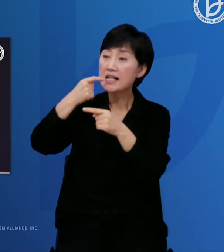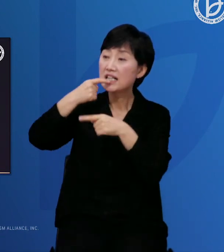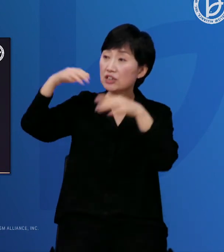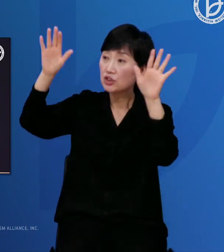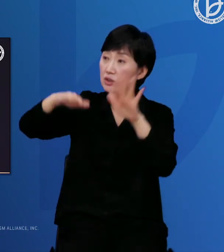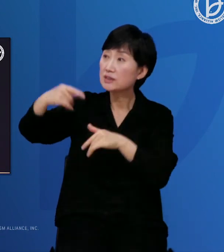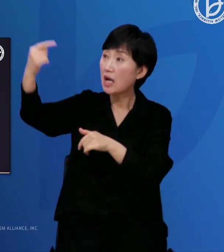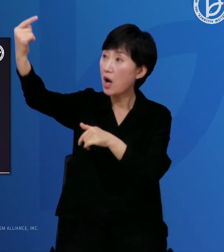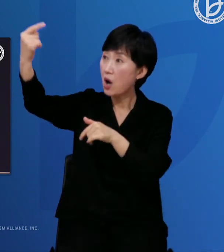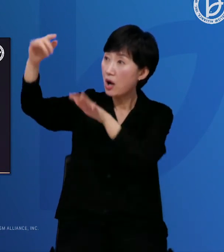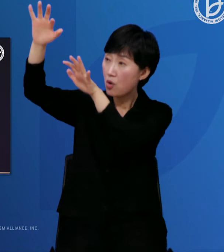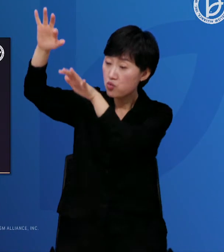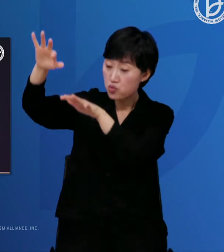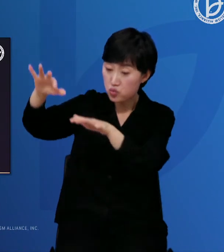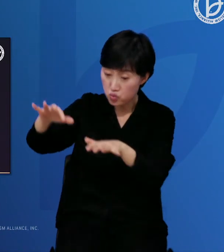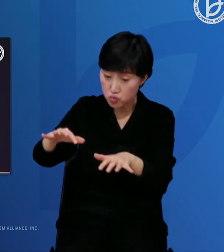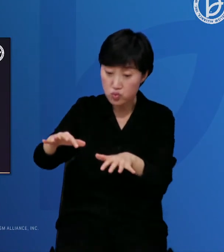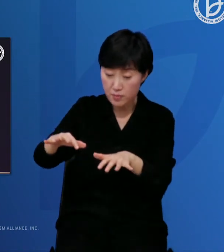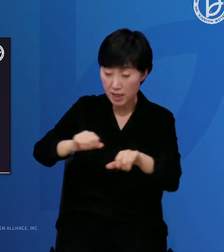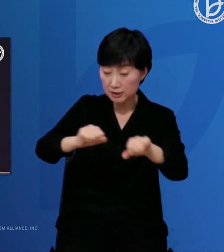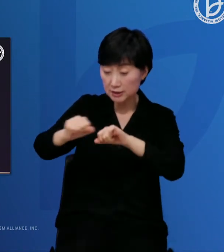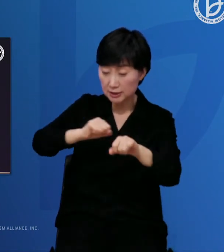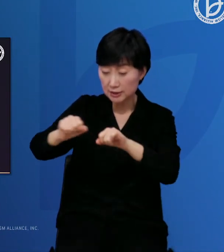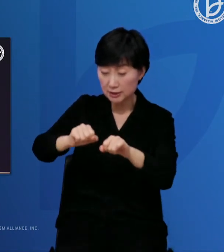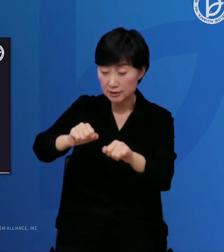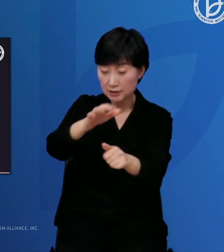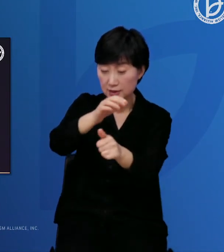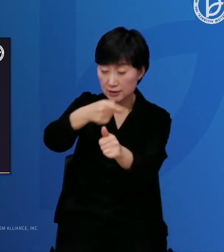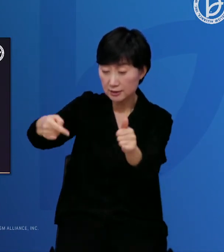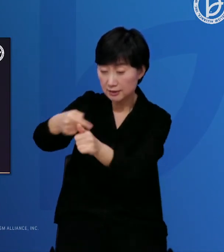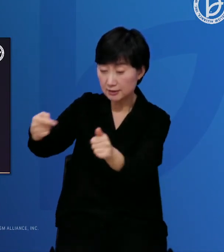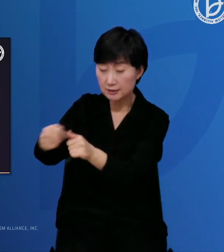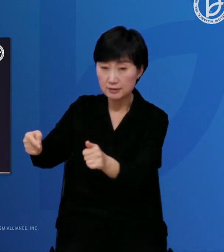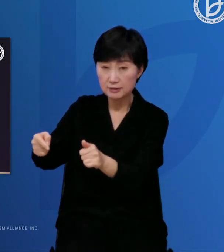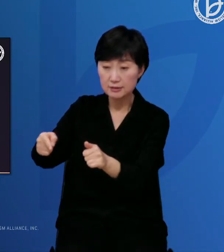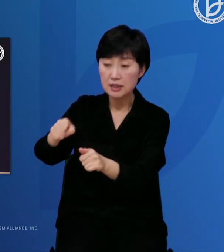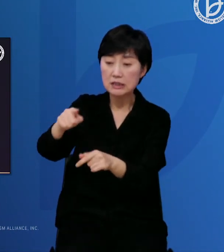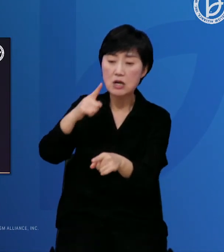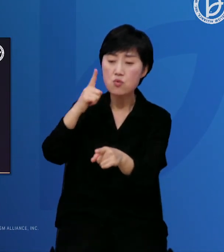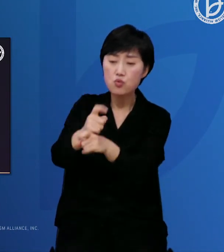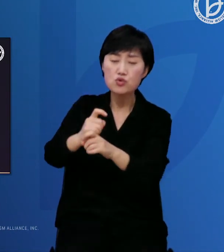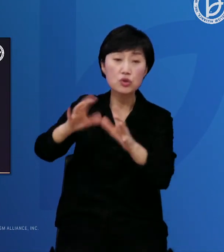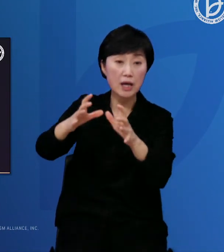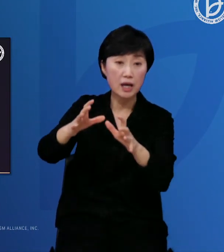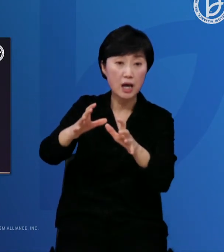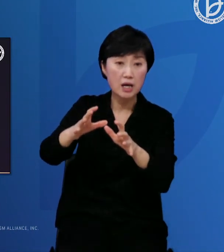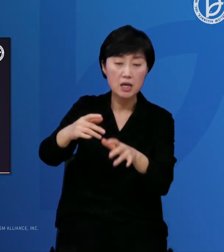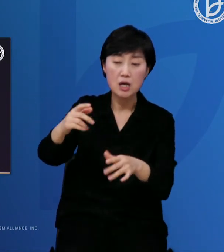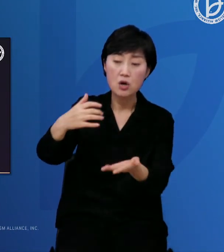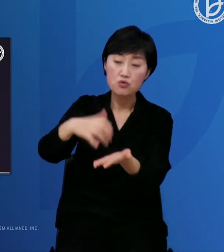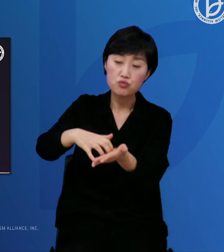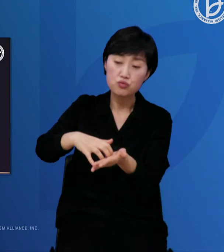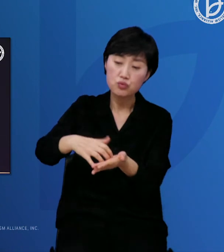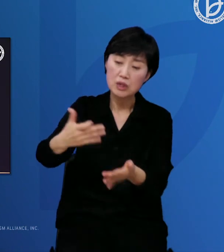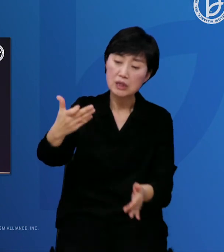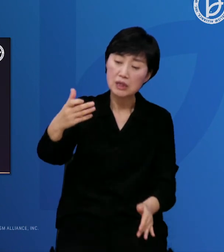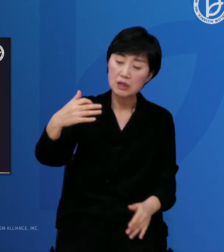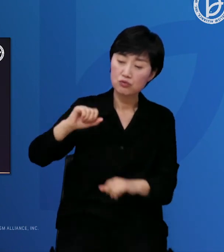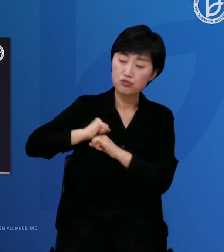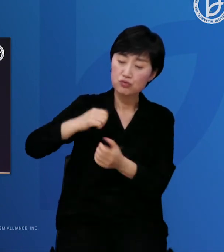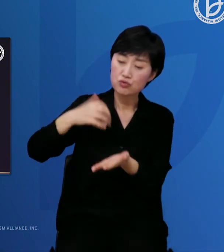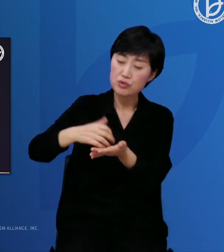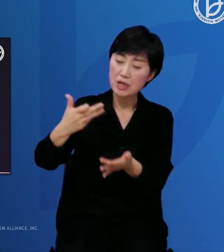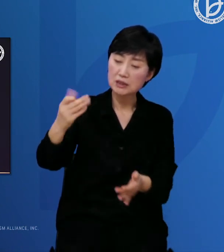아수르 군사 18만 5천이 죽어버렸어요. And when God sent his angels, 185,000 Assyrian soldiers were put to death.